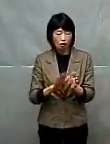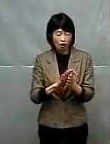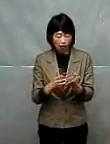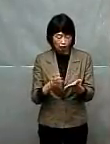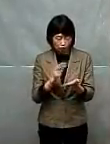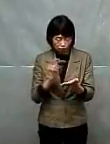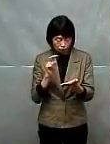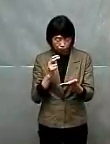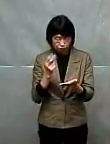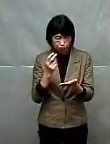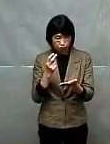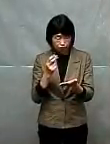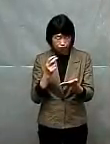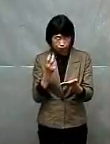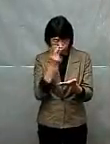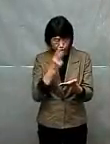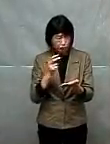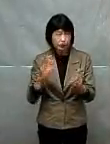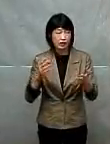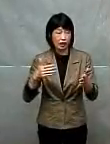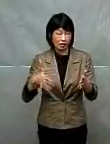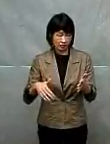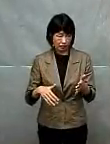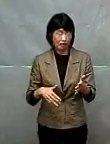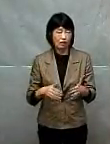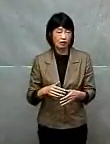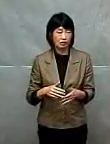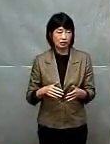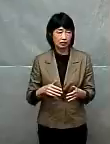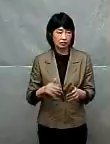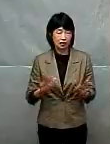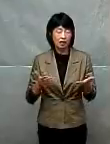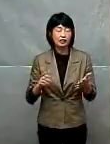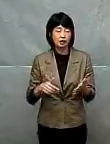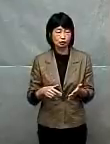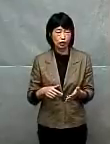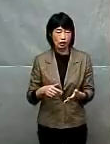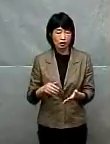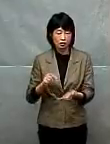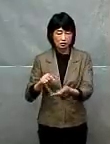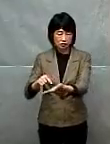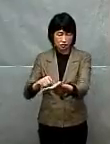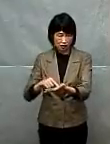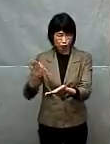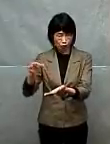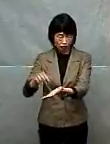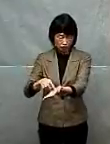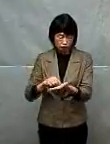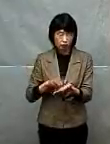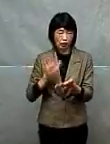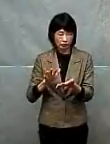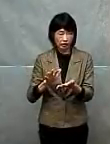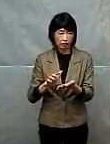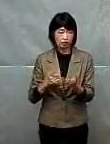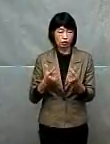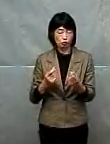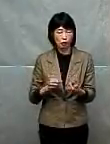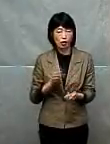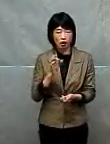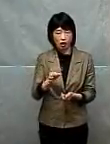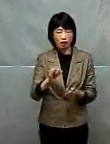ださいという請求があって、その金額を振り込んだということだと聞いております